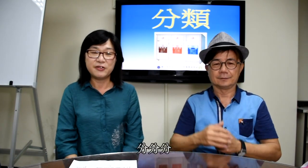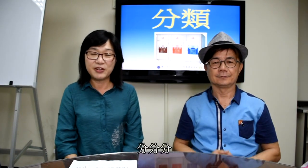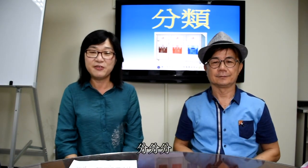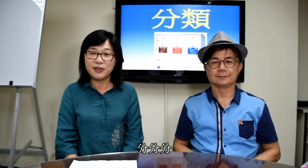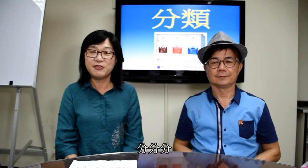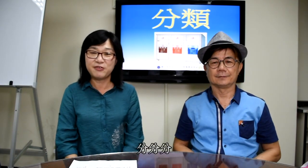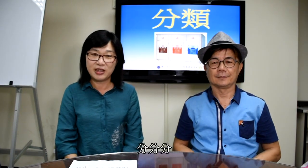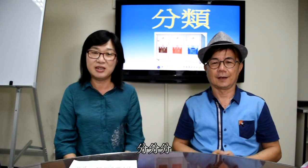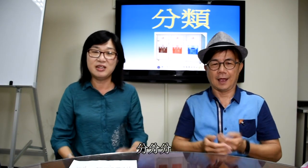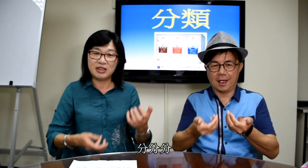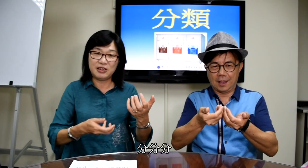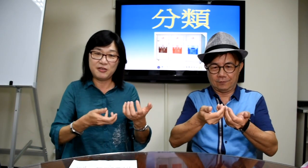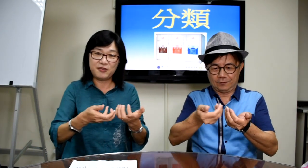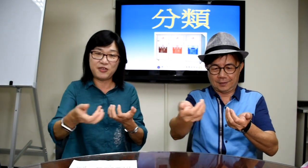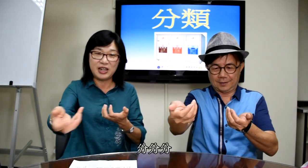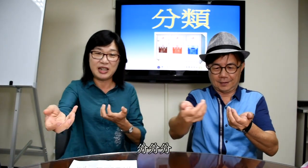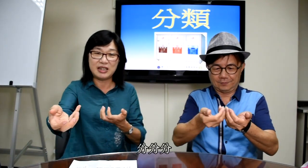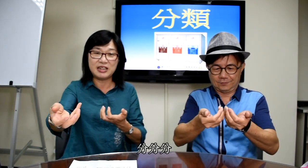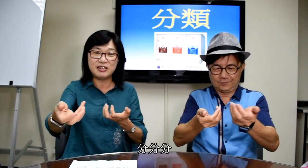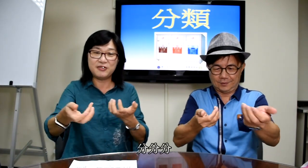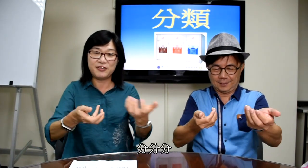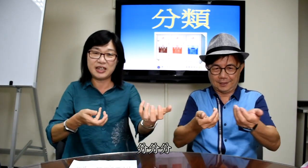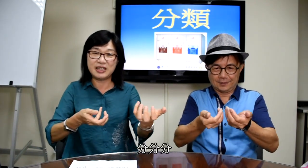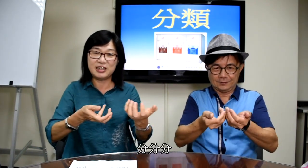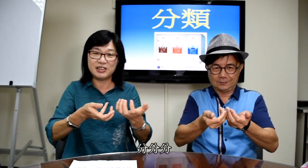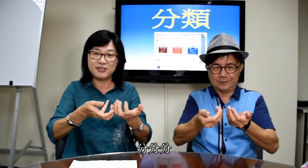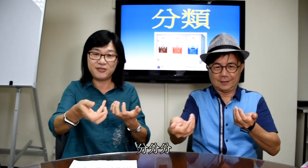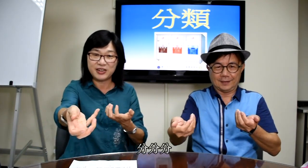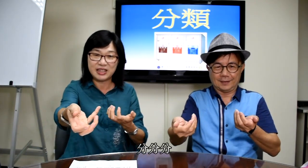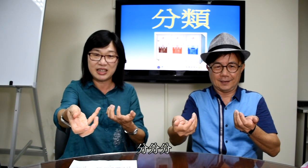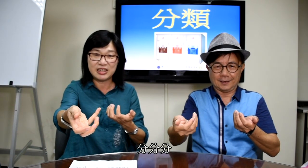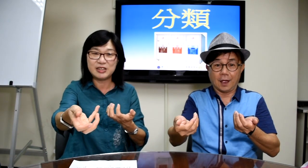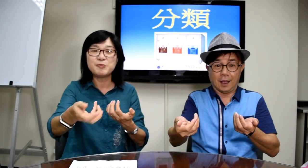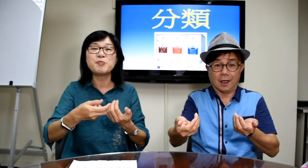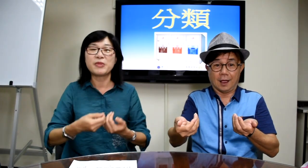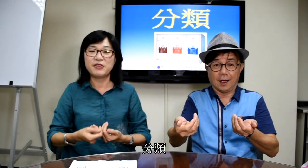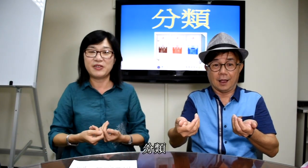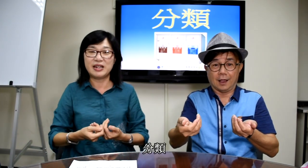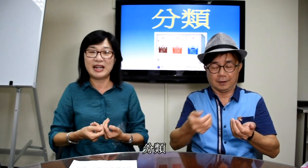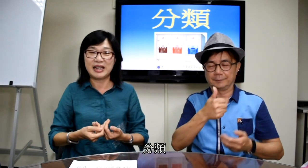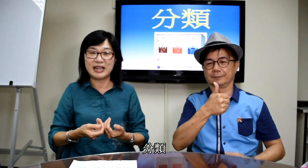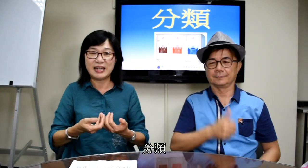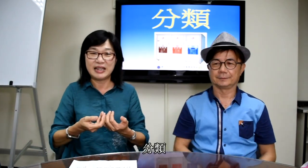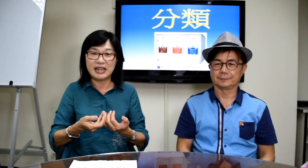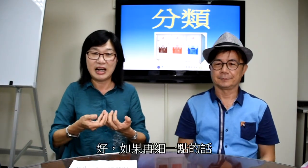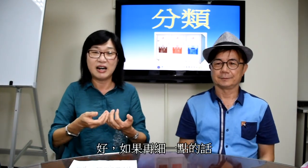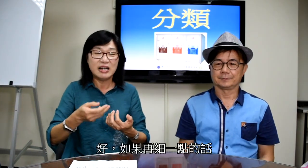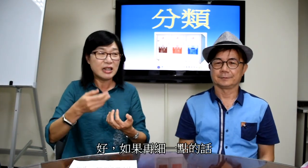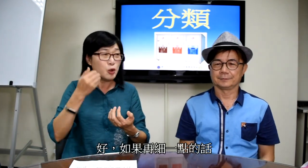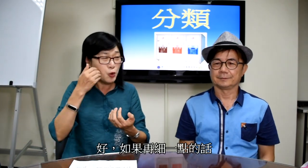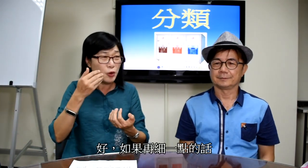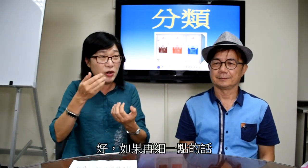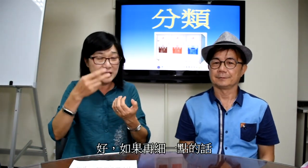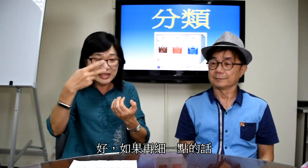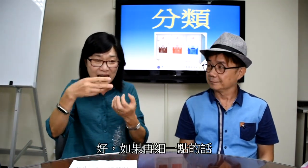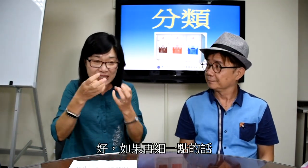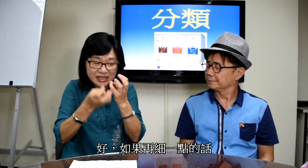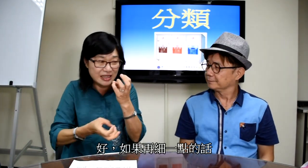分分分，分分分，分类。好，如果再细一